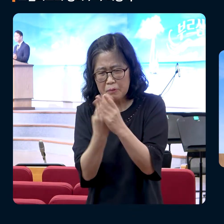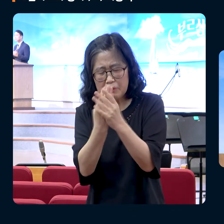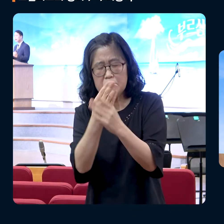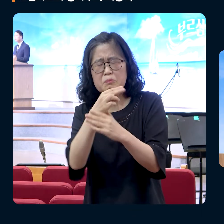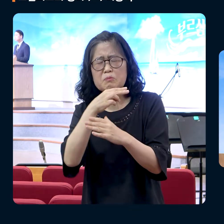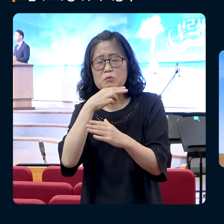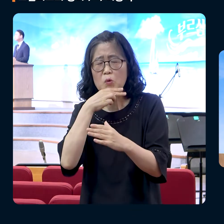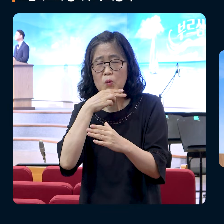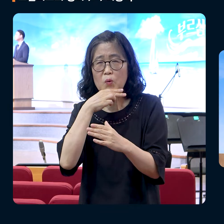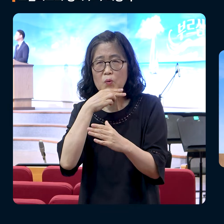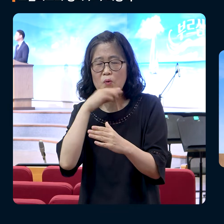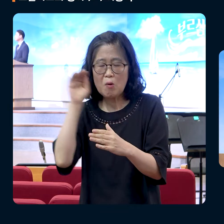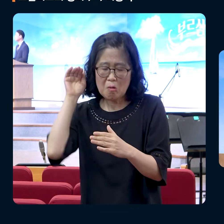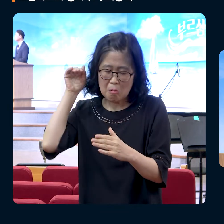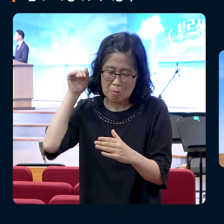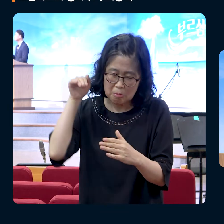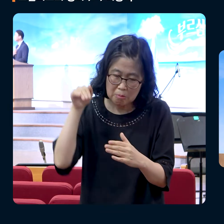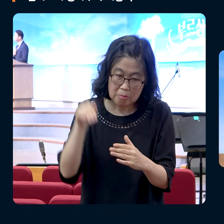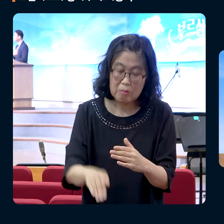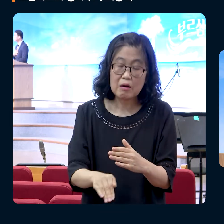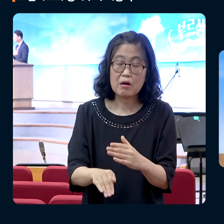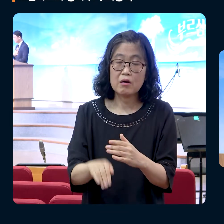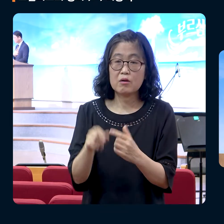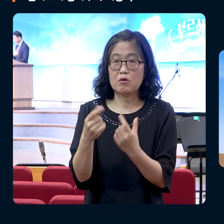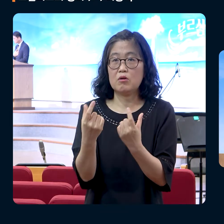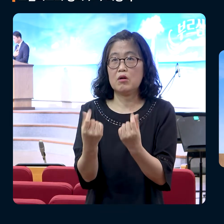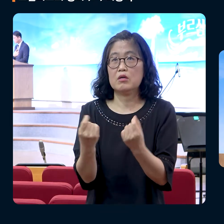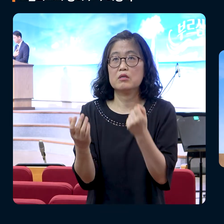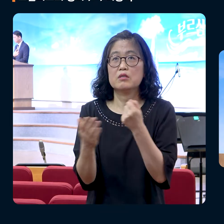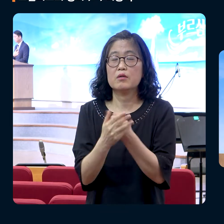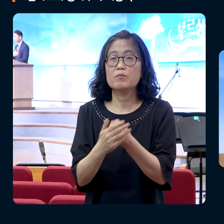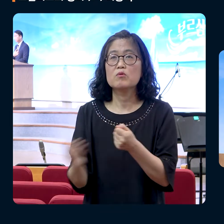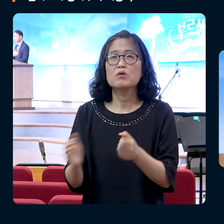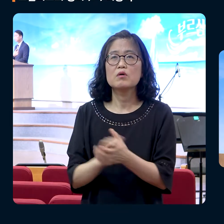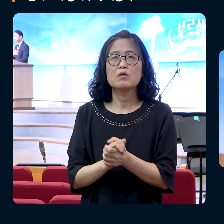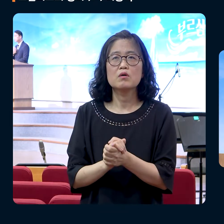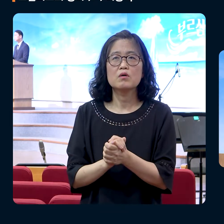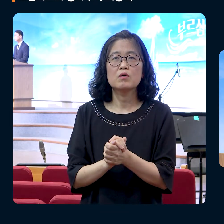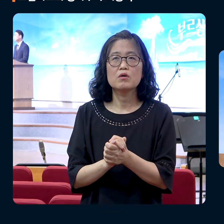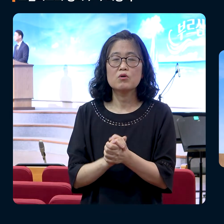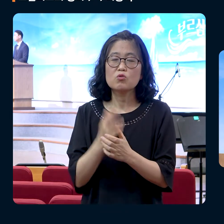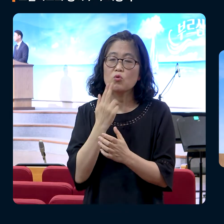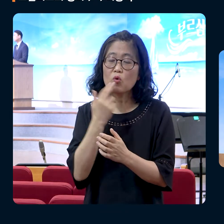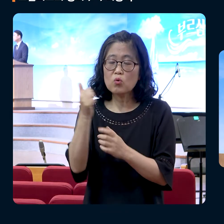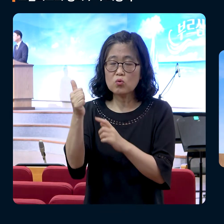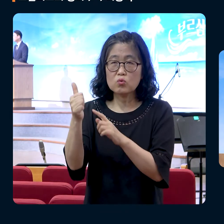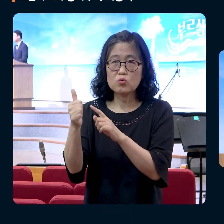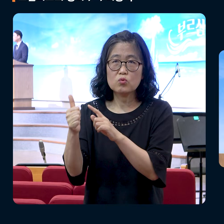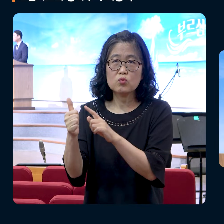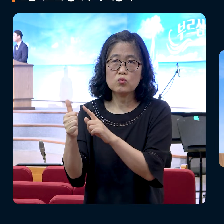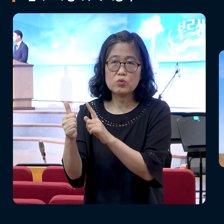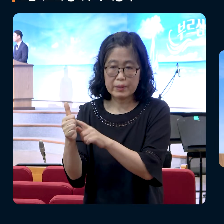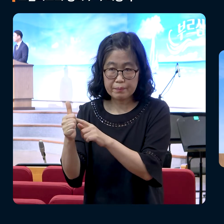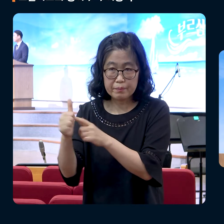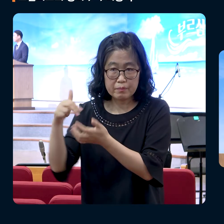같고 계속해서 나락으로 떨어지는 것 같은 나의 삶을 바라보면서 요셉은 어떤 마음이